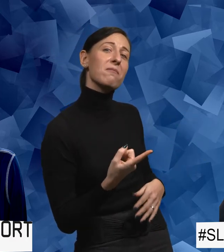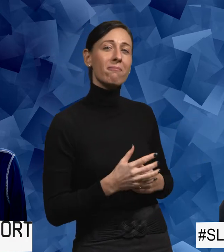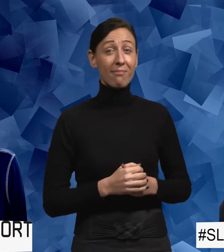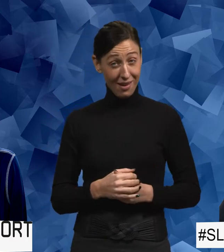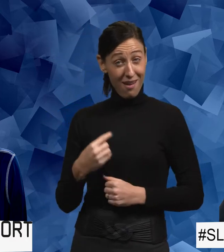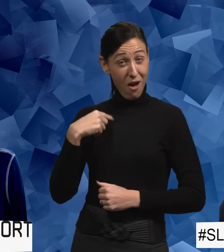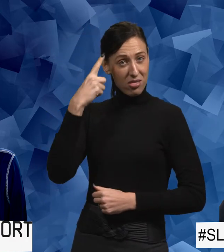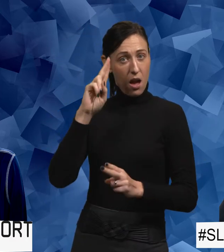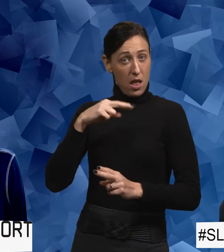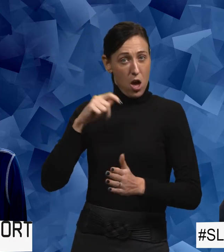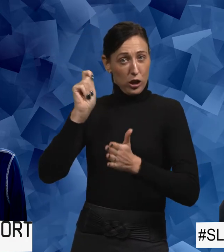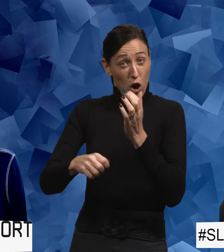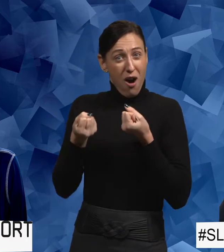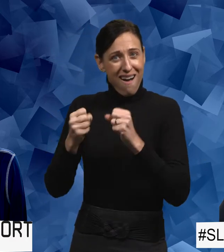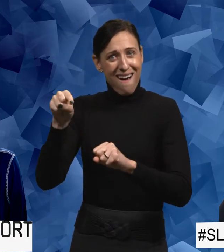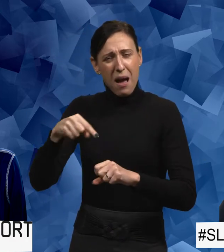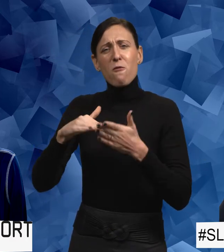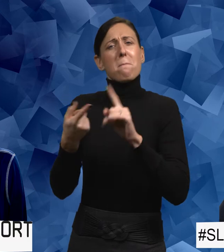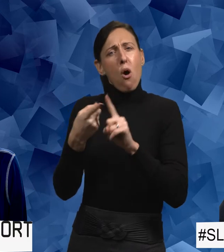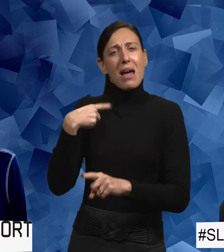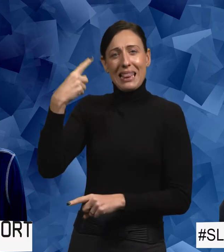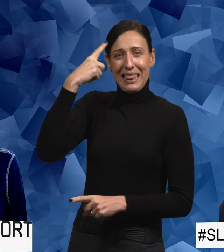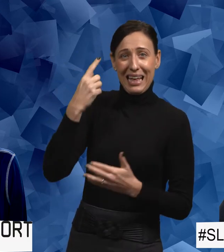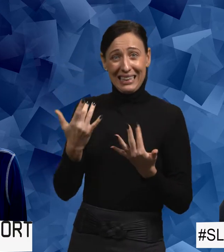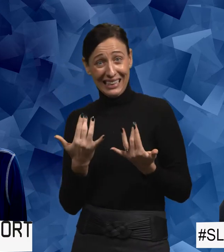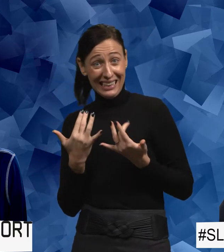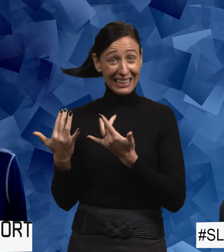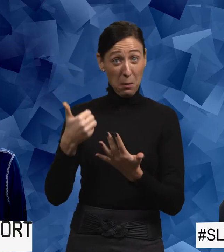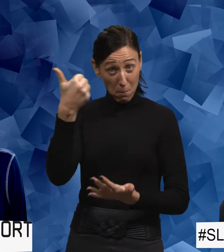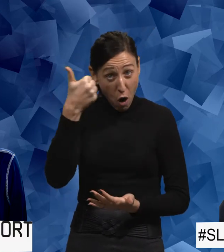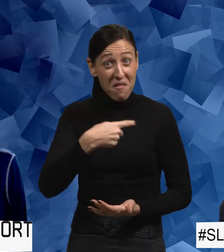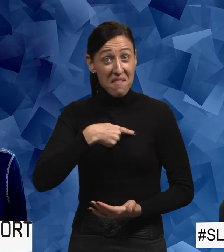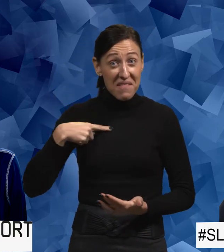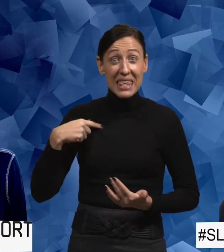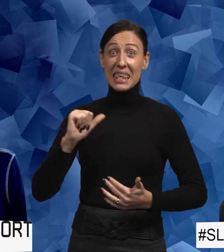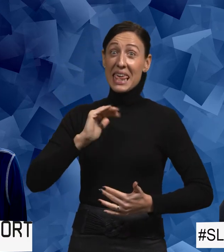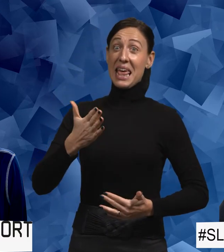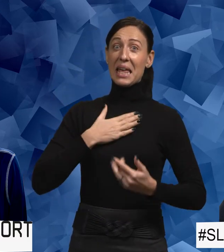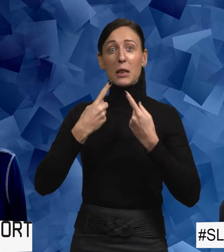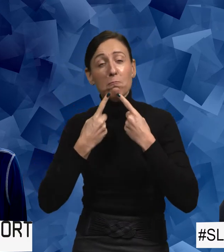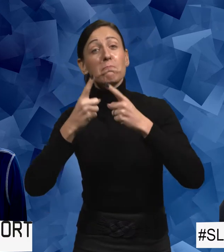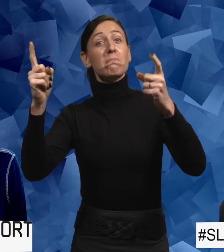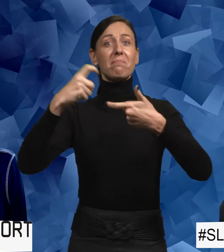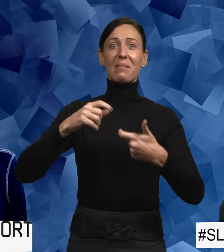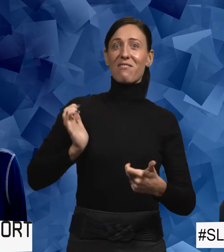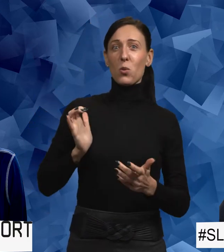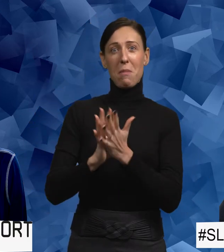Jag tänkte när jag startade här, från början så tänkte jag så här, vi behöver inte ha ett särskilt upprop för kvinnor med funktionsnedsättning. Jag menar, vi